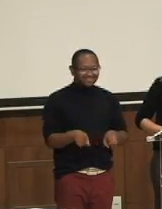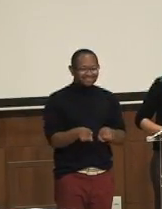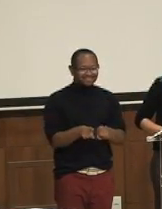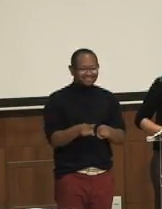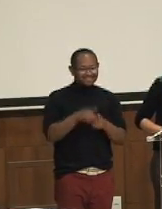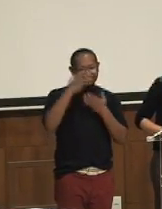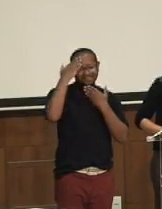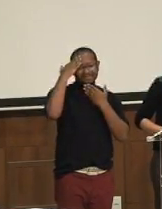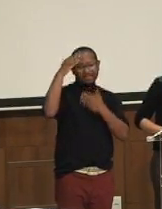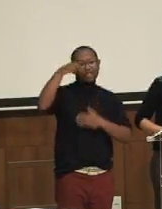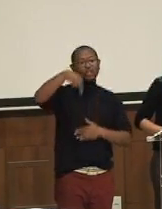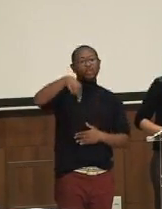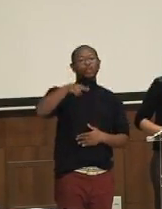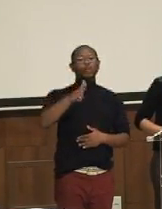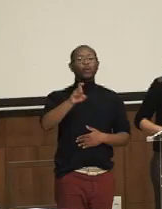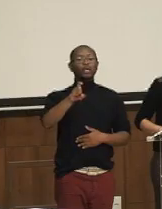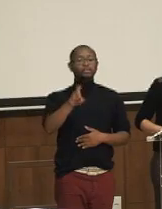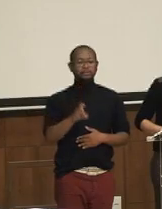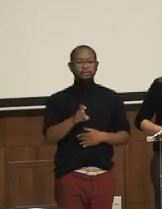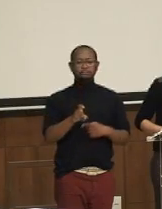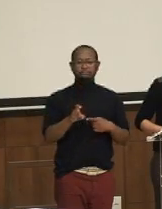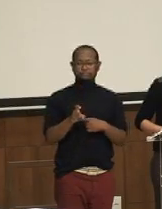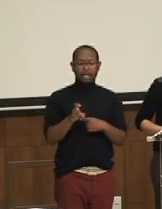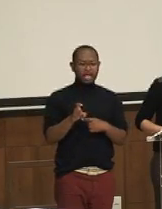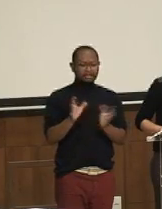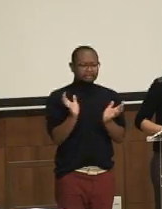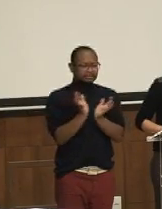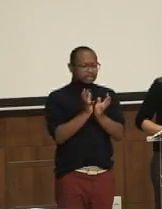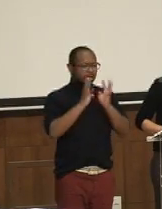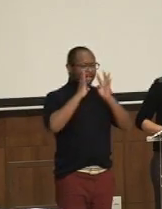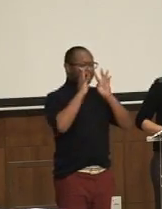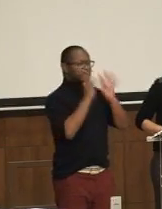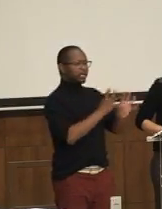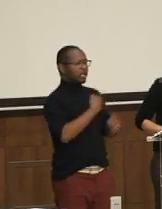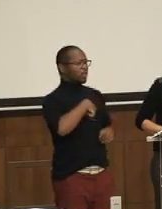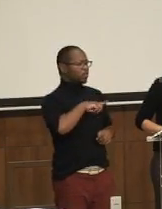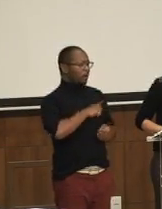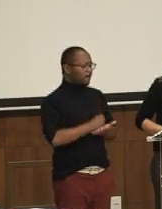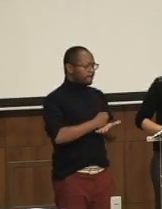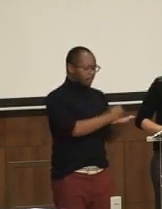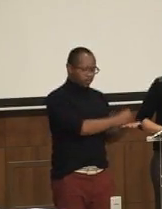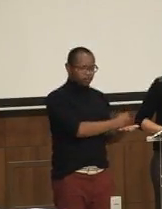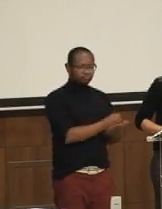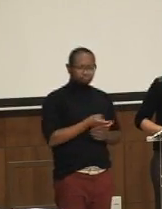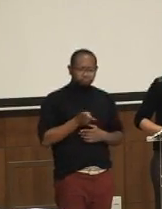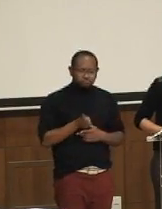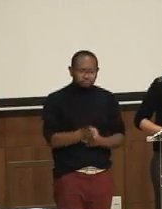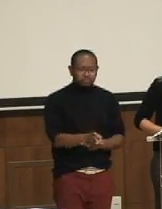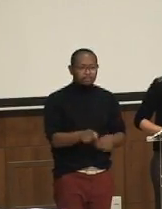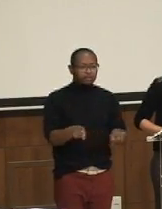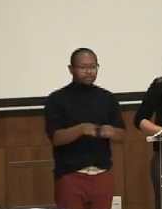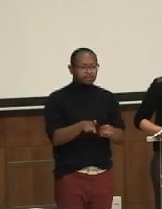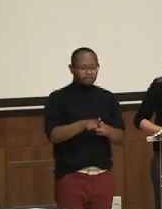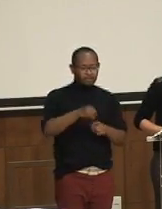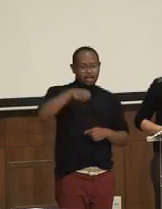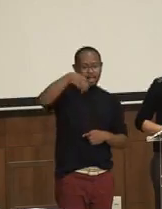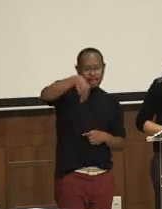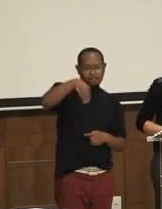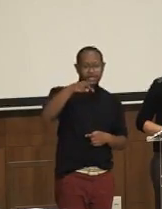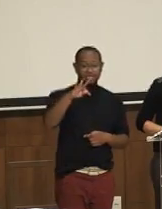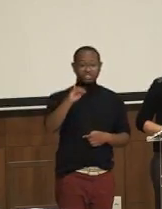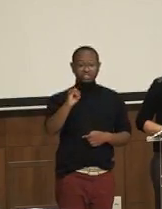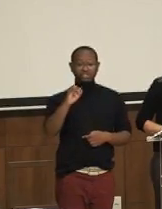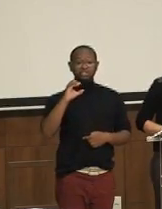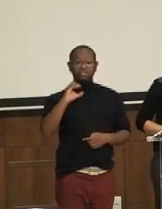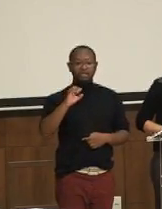Agradecemos a ANUX, que ficaram atentos e disponíveis às nossas necessidades, e a NTIC, que tanto tem trabalhado